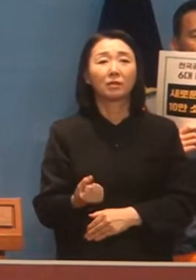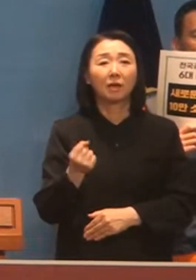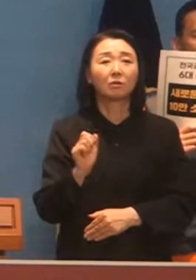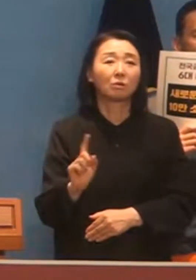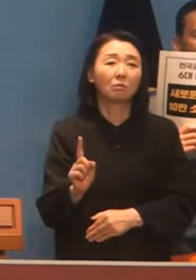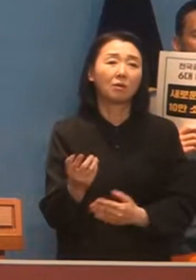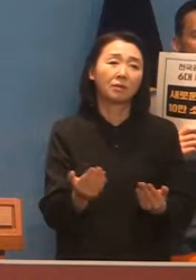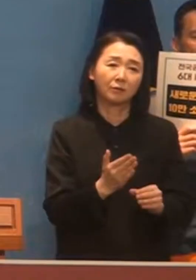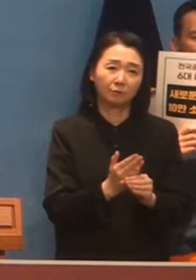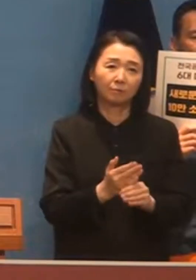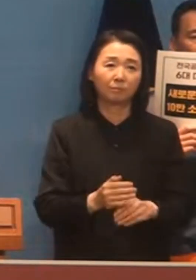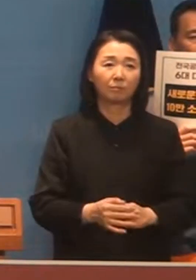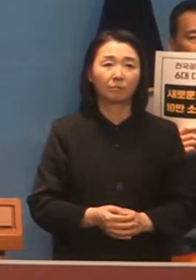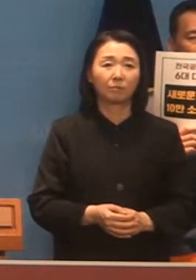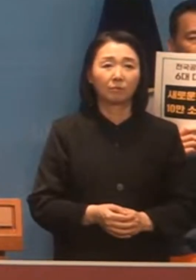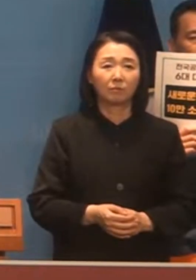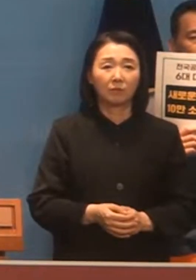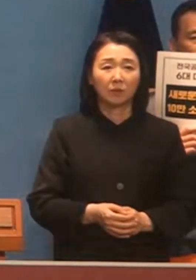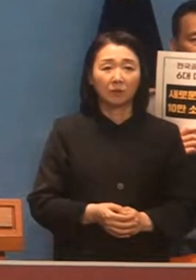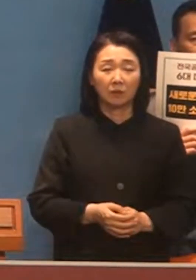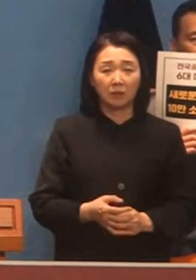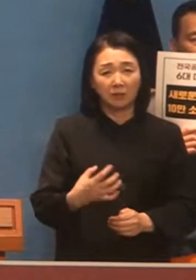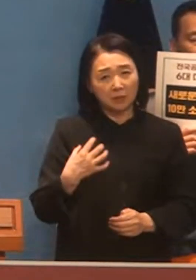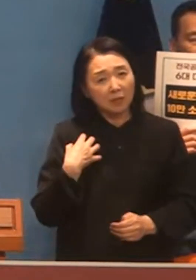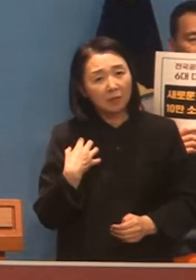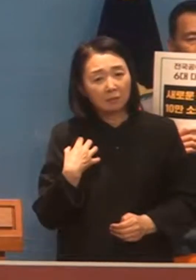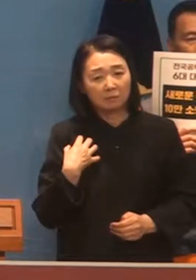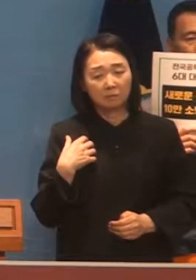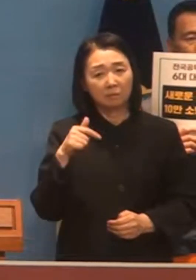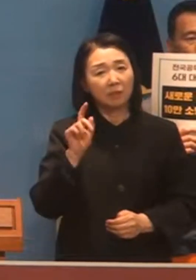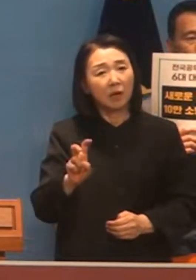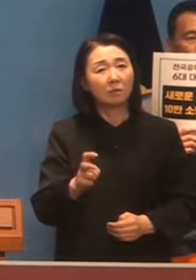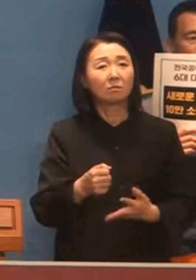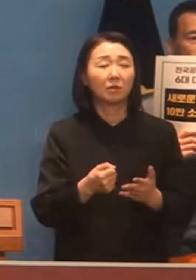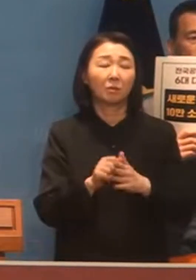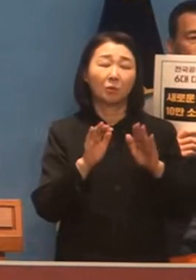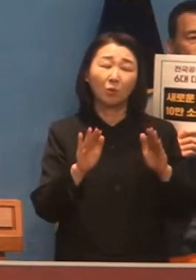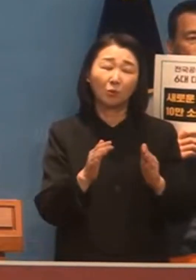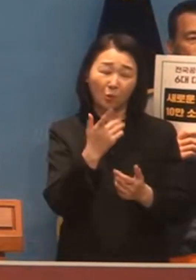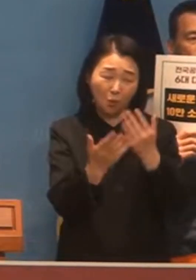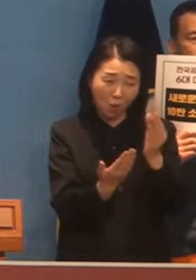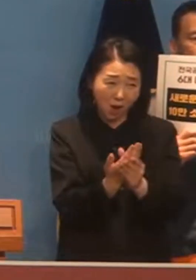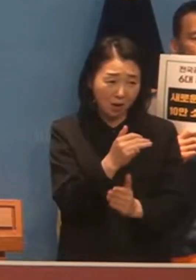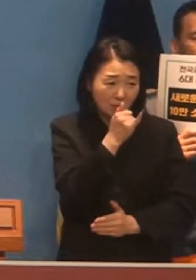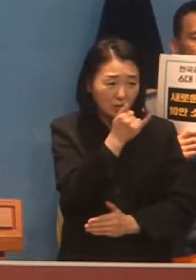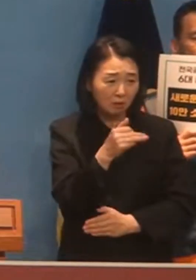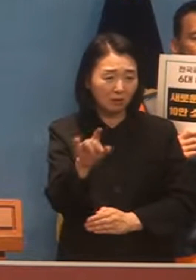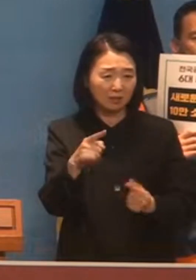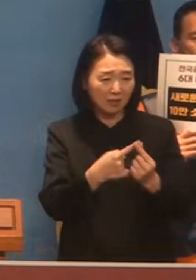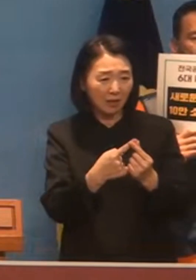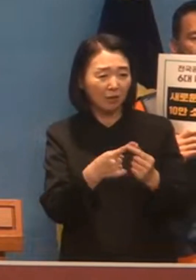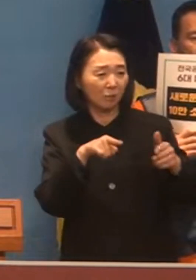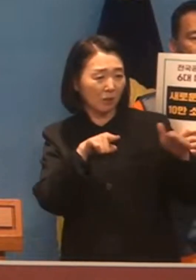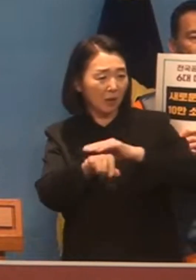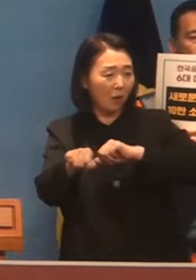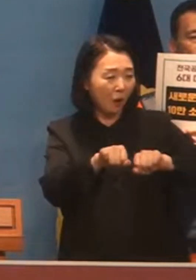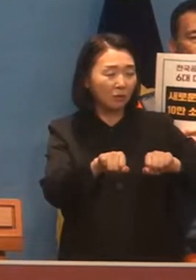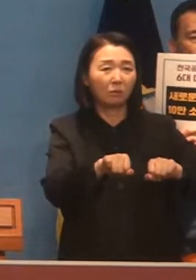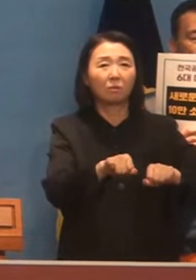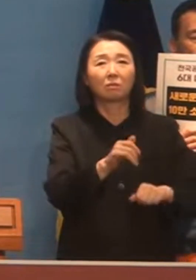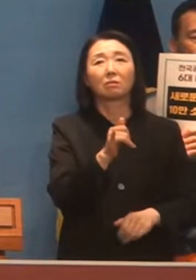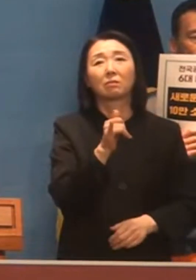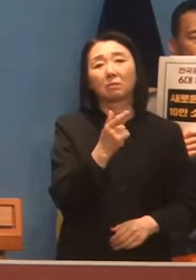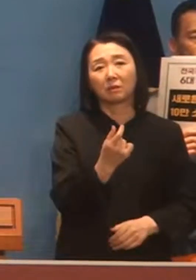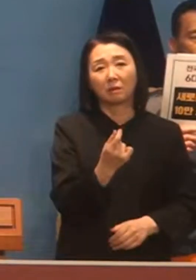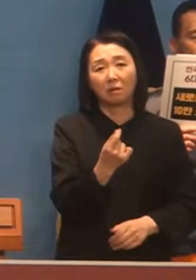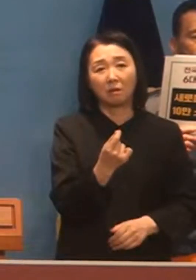가지고 근무하고 있습니다. 이 사명감 때문에 오늘도 재난 현장에 가장 먼저 출동하고 있습니다.